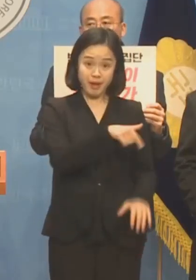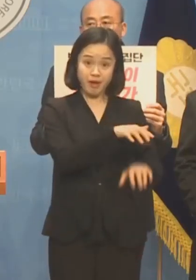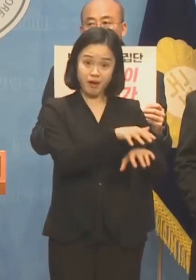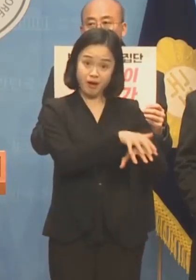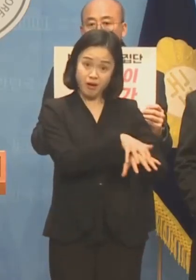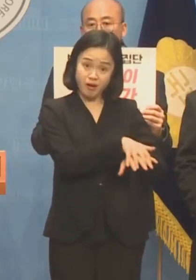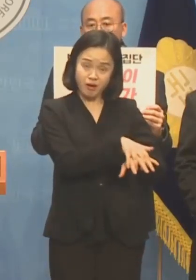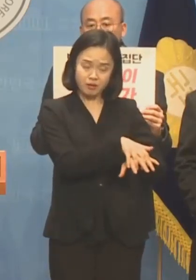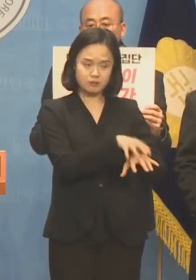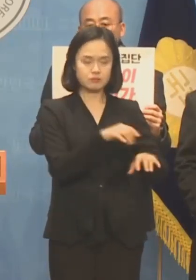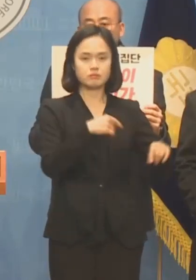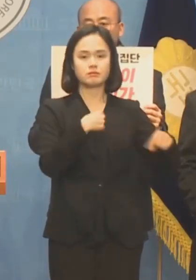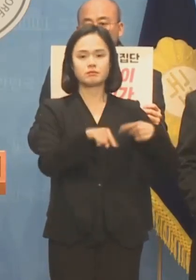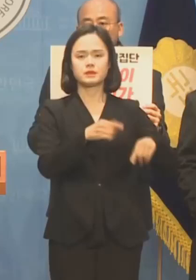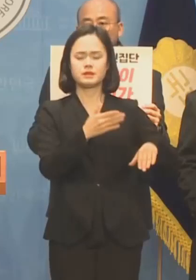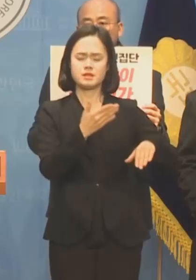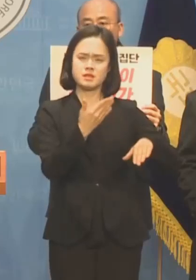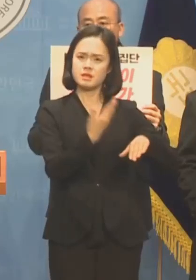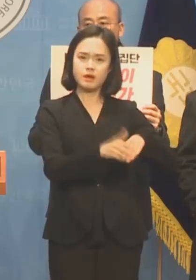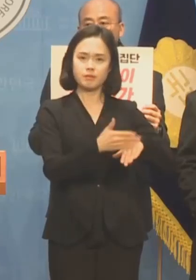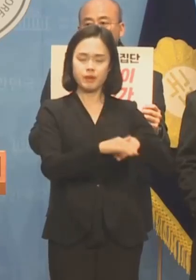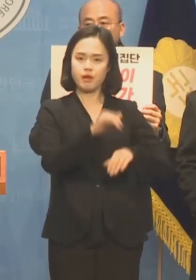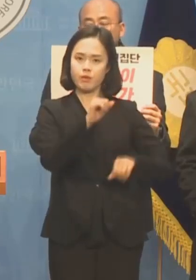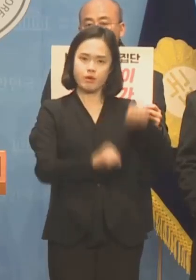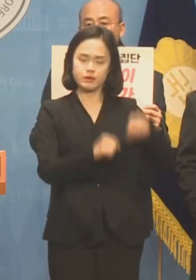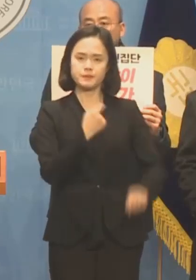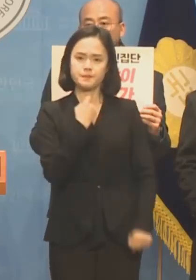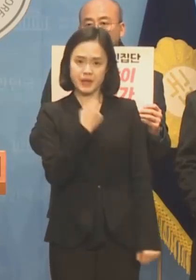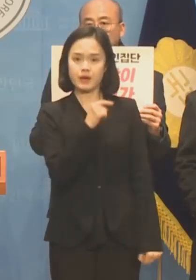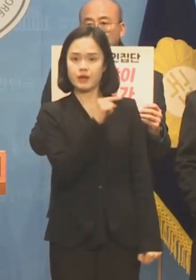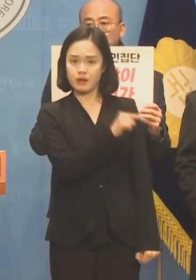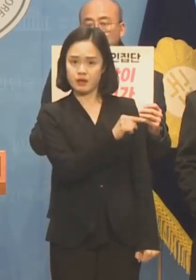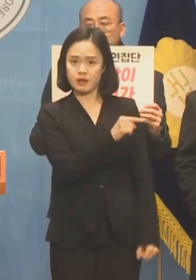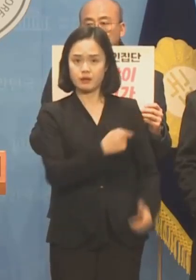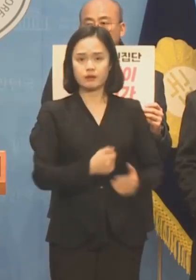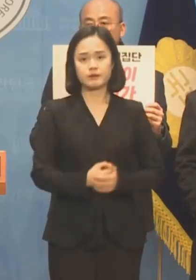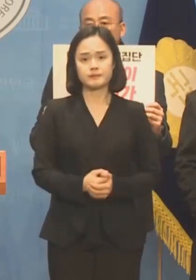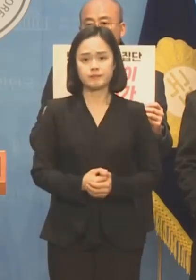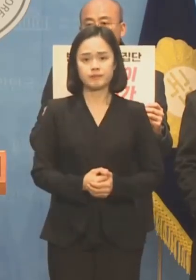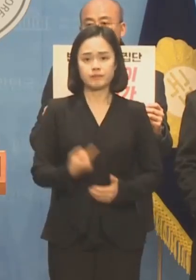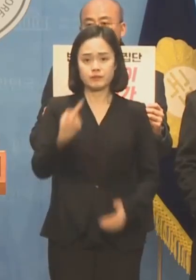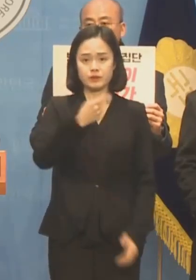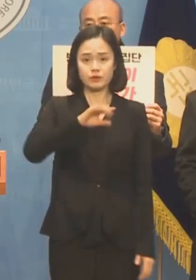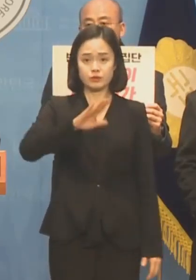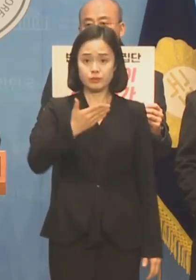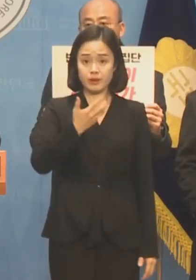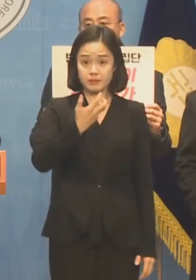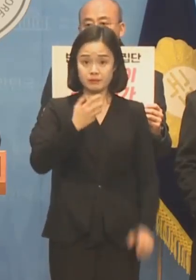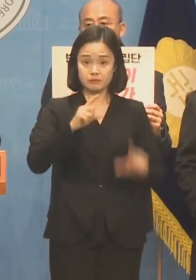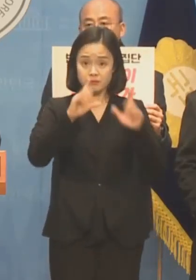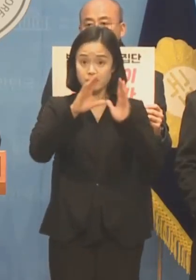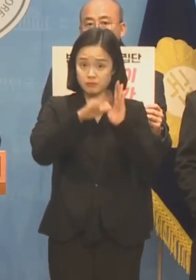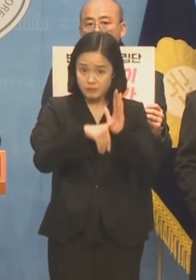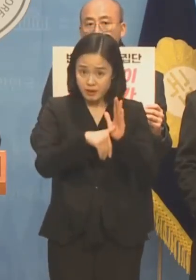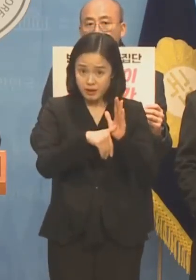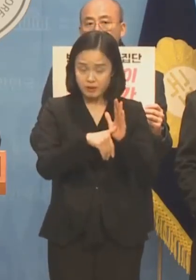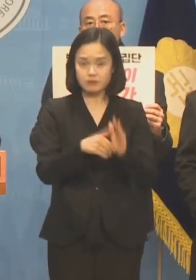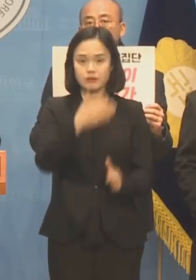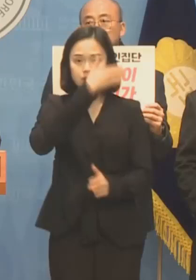80년대를 이어서 민주화 운동을 하는 청년 재야 인사들을 잡아가는,